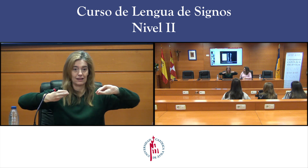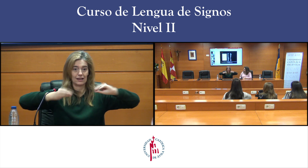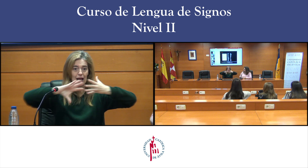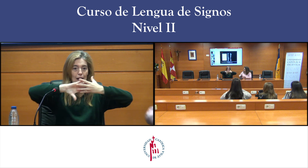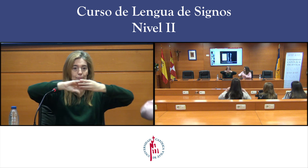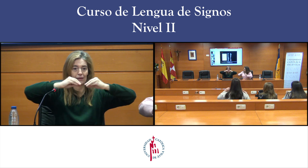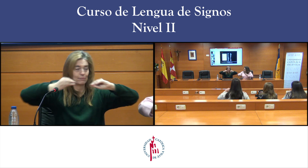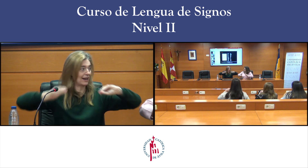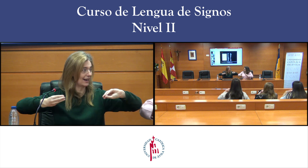apretar